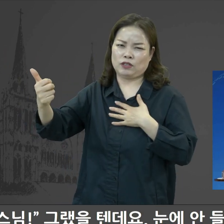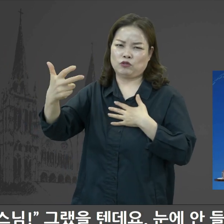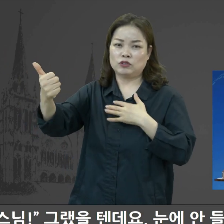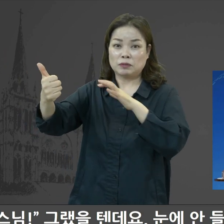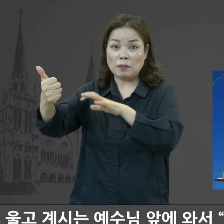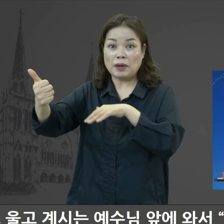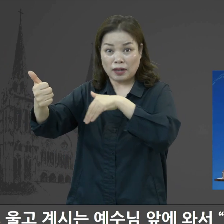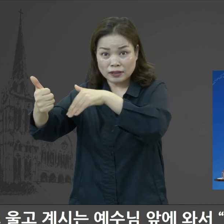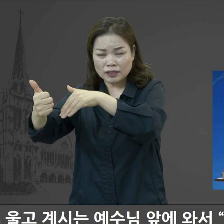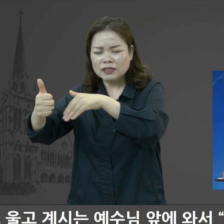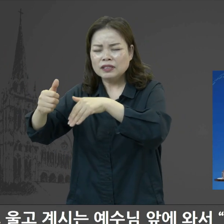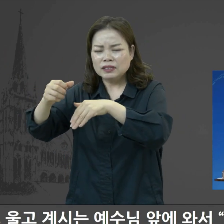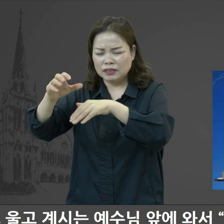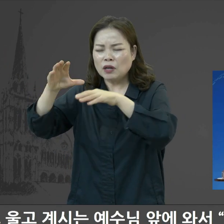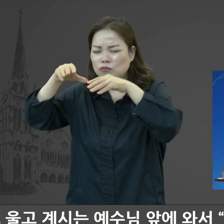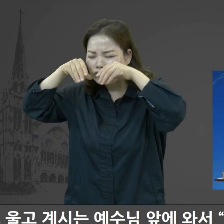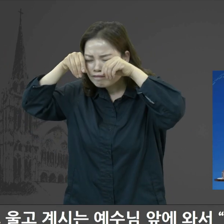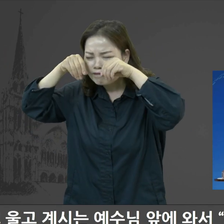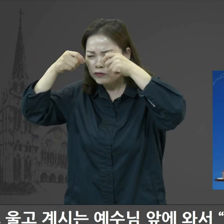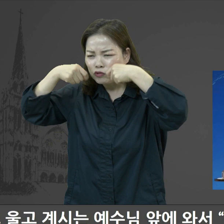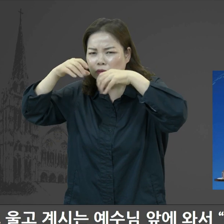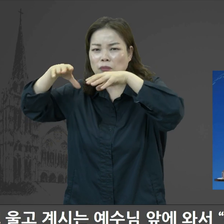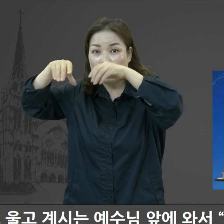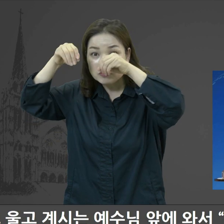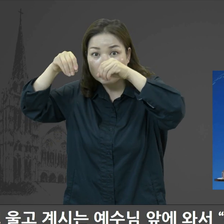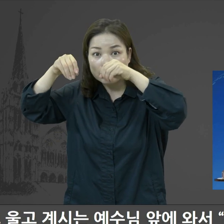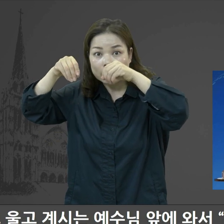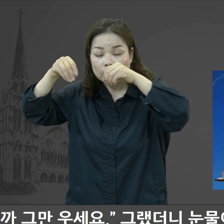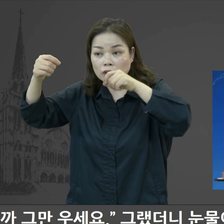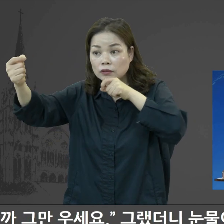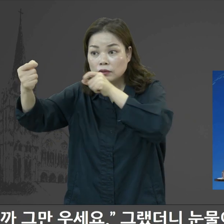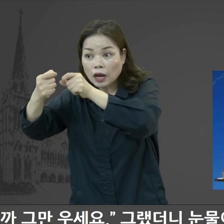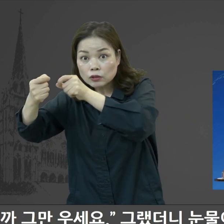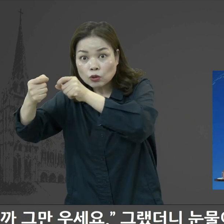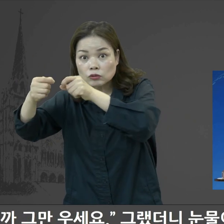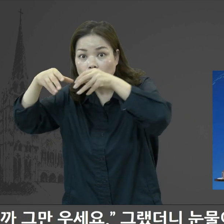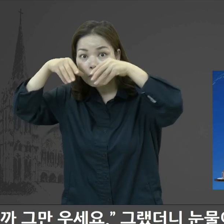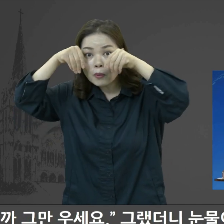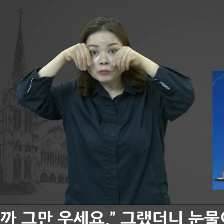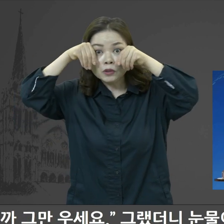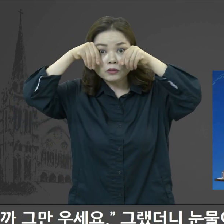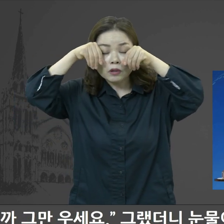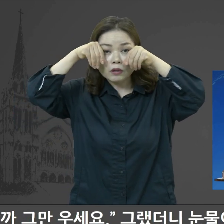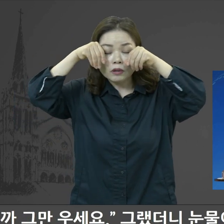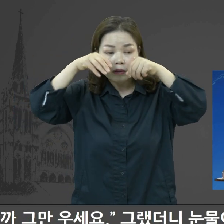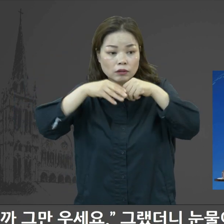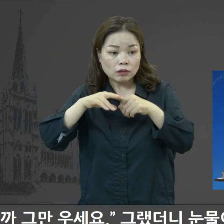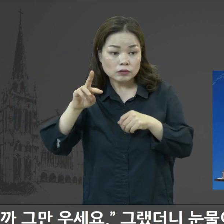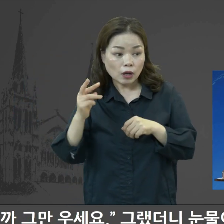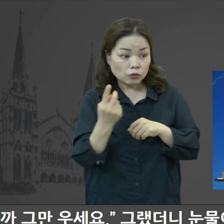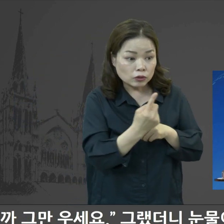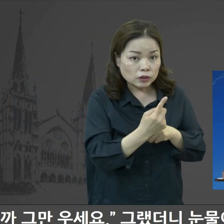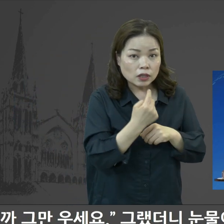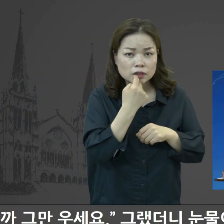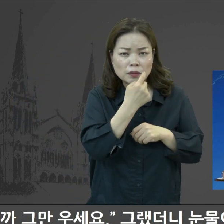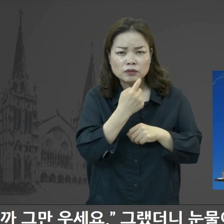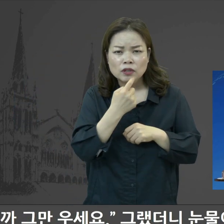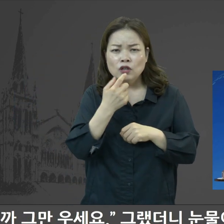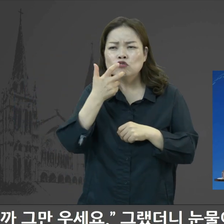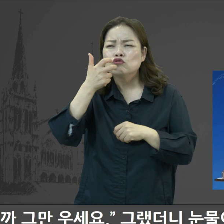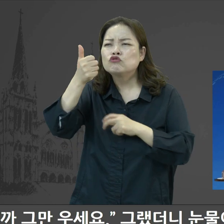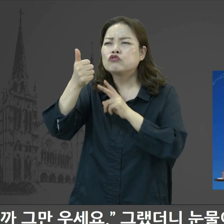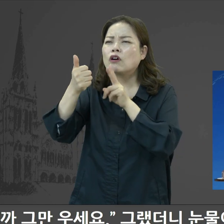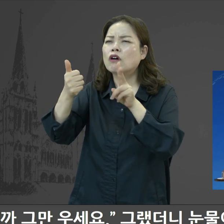앞에 갈 테니까 그만 좀 오세요. 그랬더니 눈물이 다 끊기는 거예요. 근데 제가 뒤돌아서 나오는데 제 입에서 나도